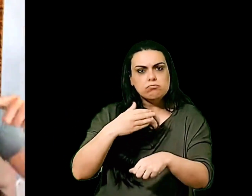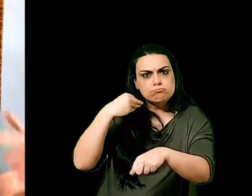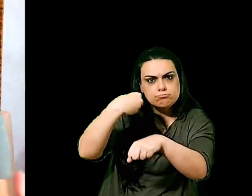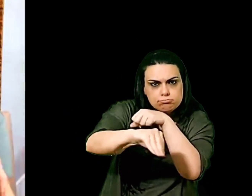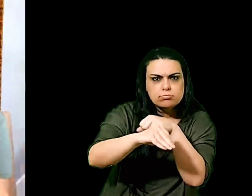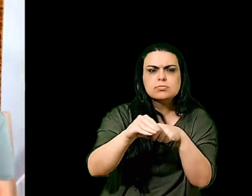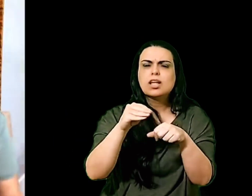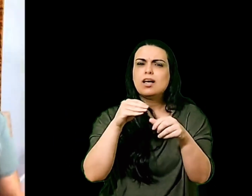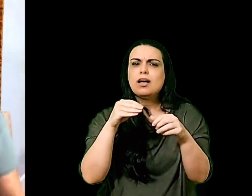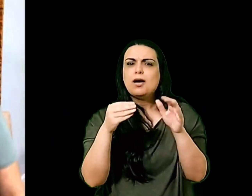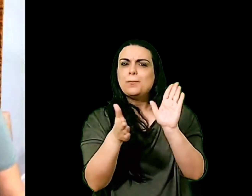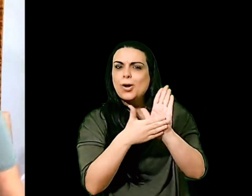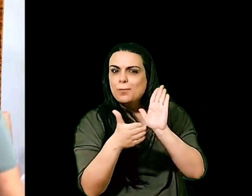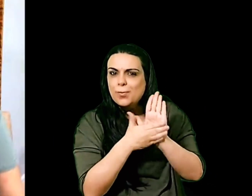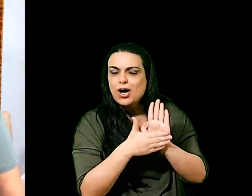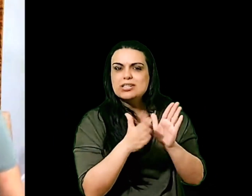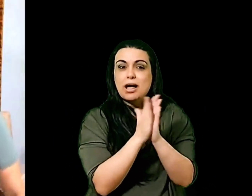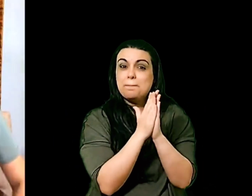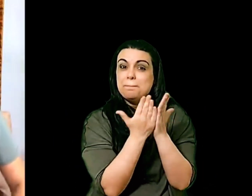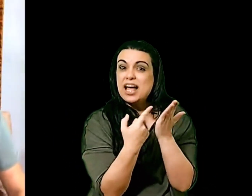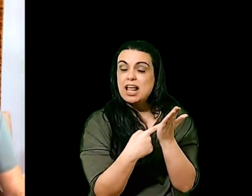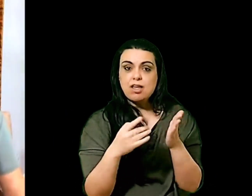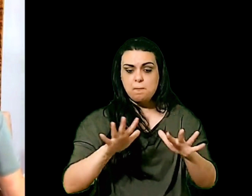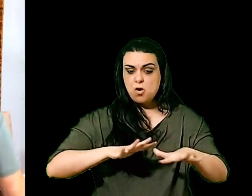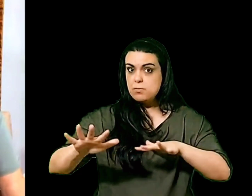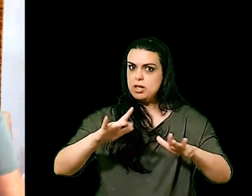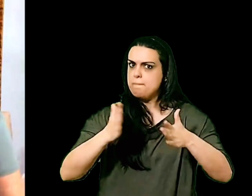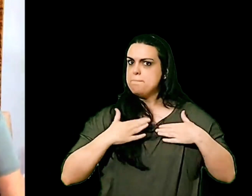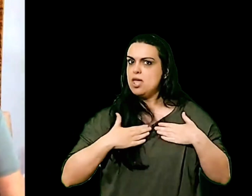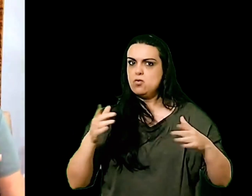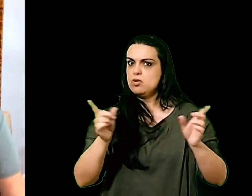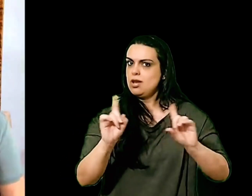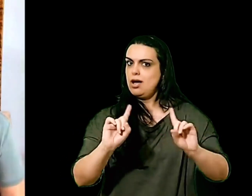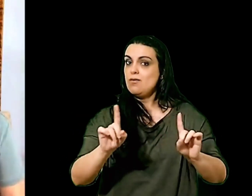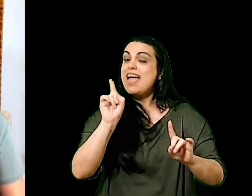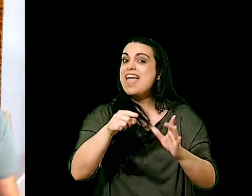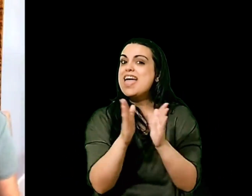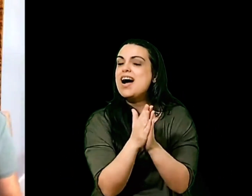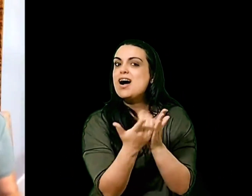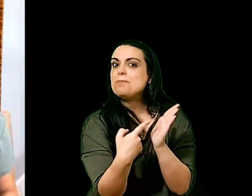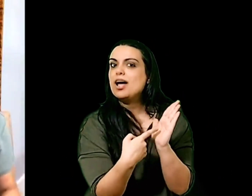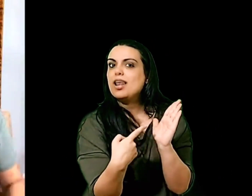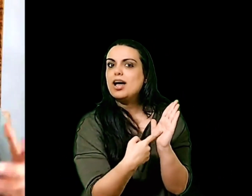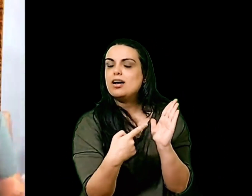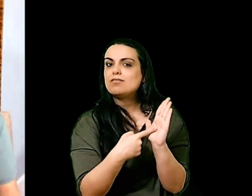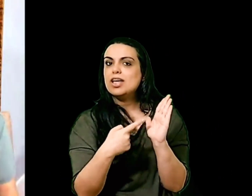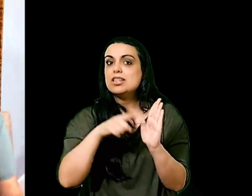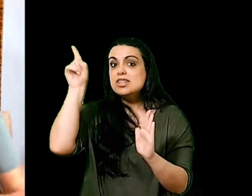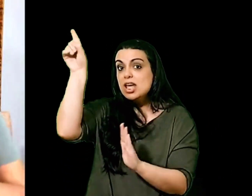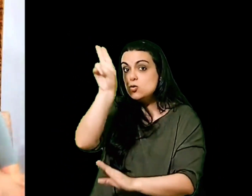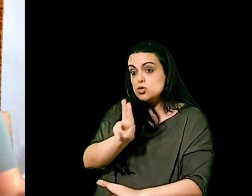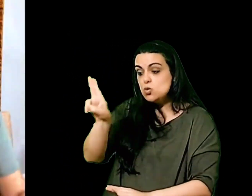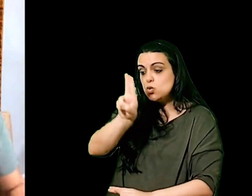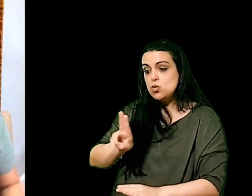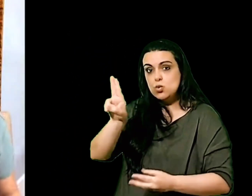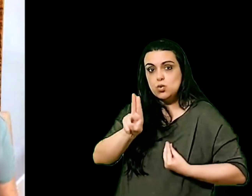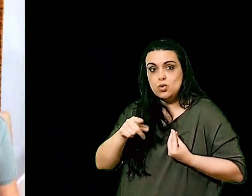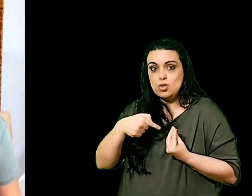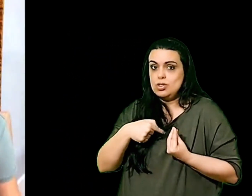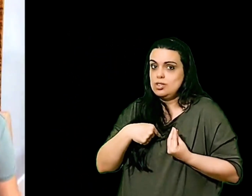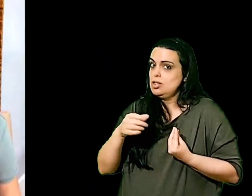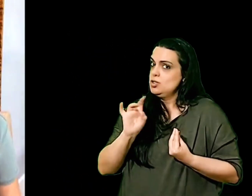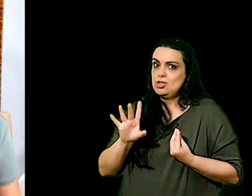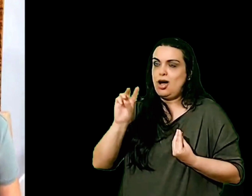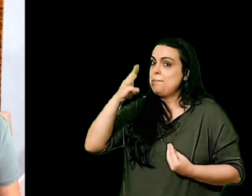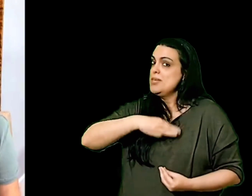tarefas, aquilo que a gente está se propondo a fazer dentro desse movimento da palavra de Deus, irmão, porque esse movimento não é meu só, é a palavra, eu sou apenas um